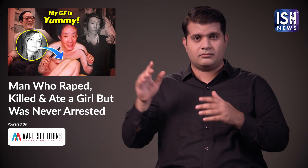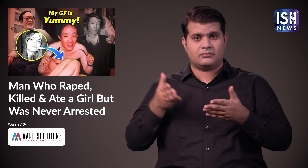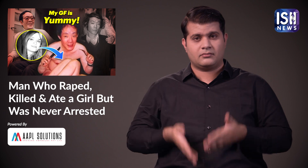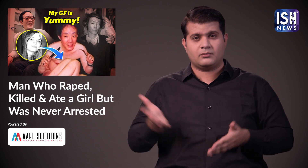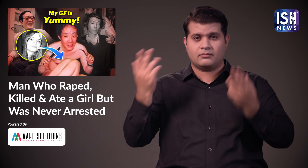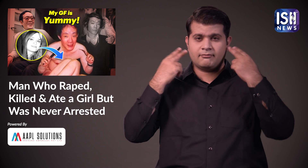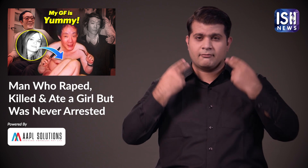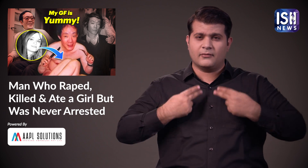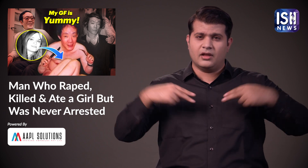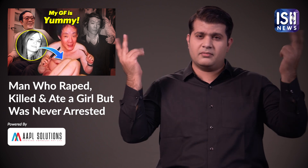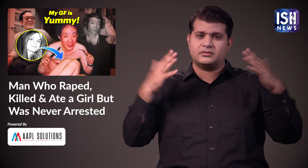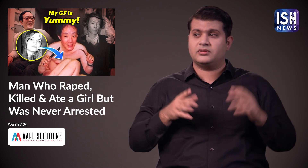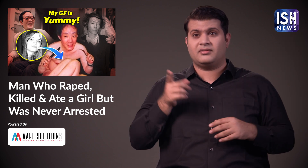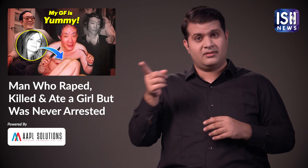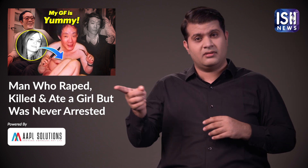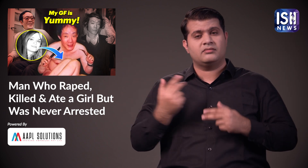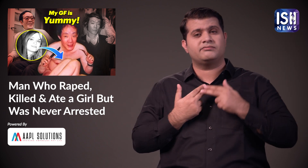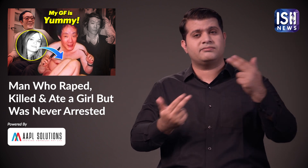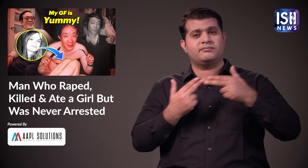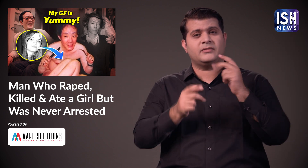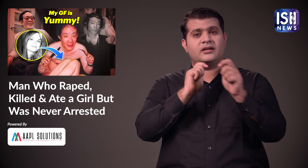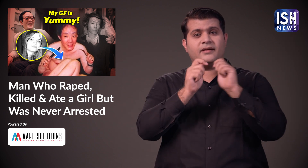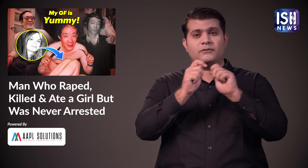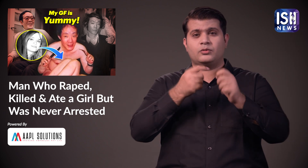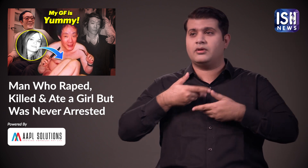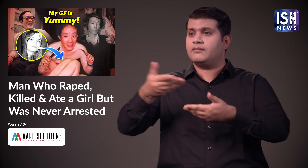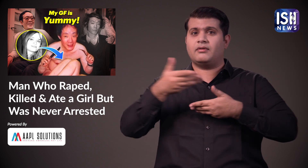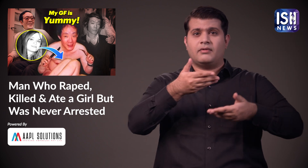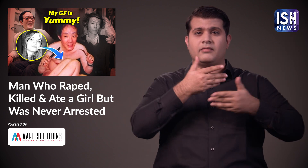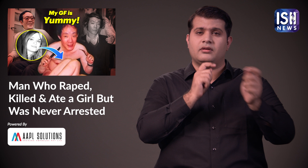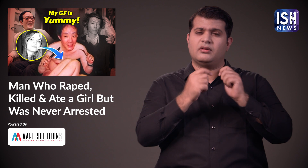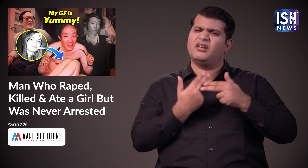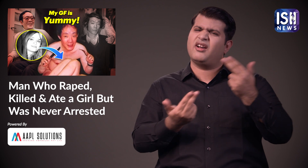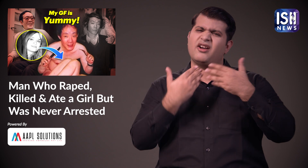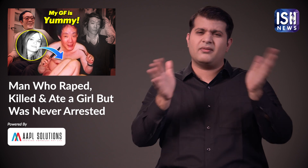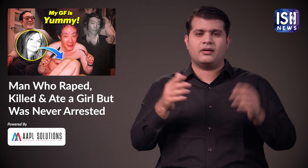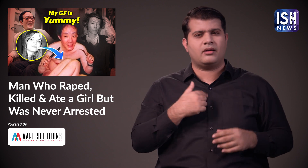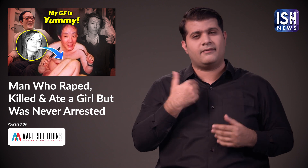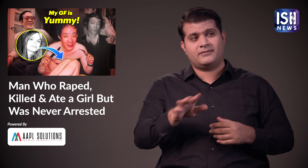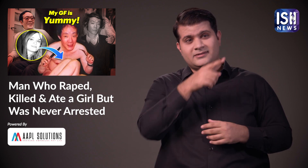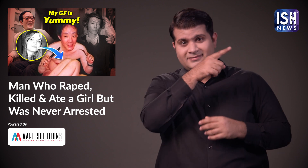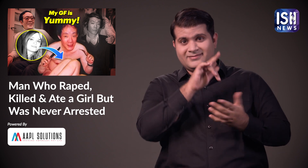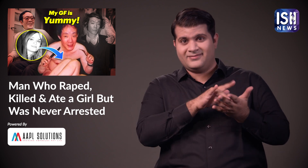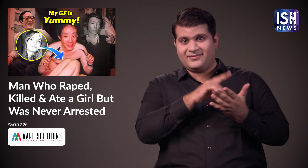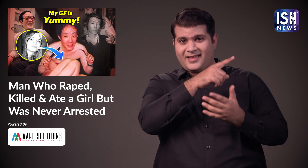आश्चर्यजनक। इसके बाद सगावा ने बेशर्मी से इंटरव्यू में अपने अपराध के बारे में बात की।